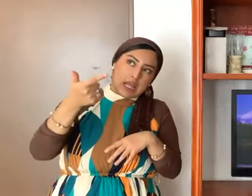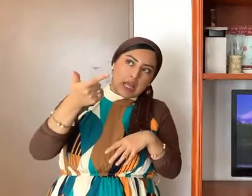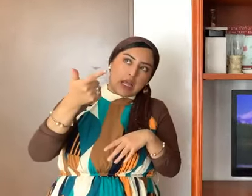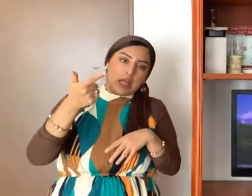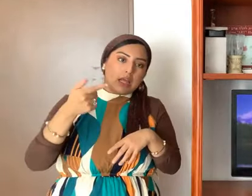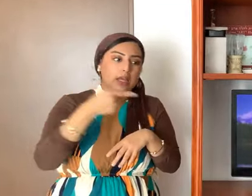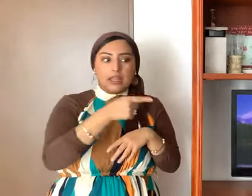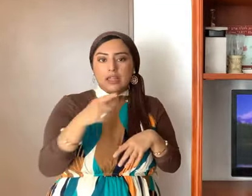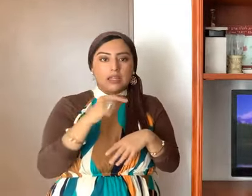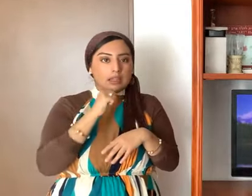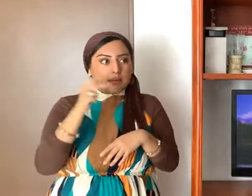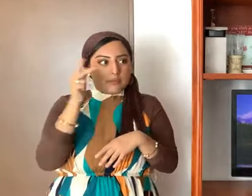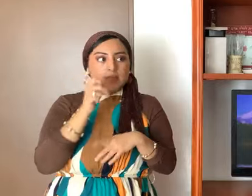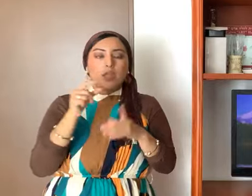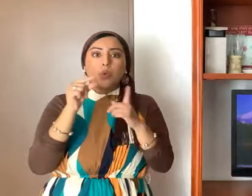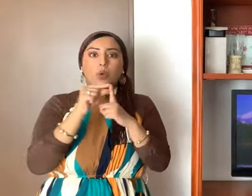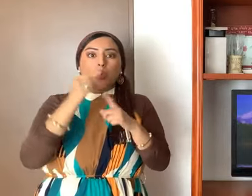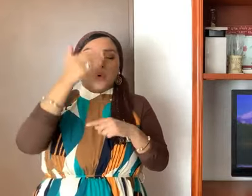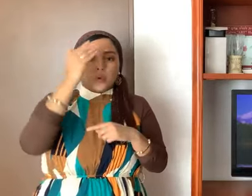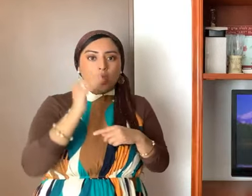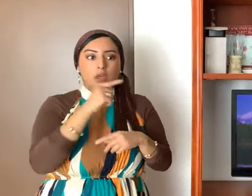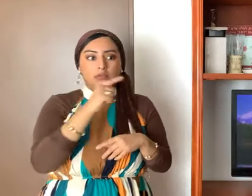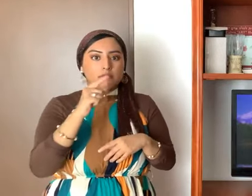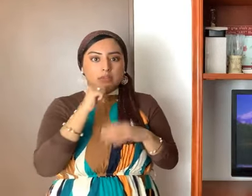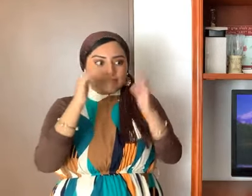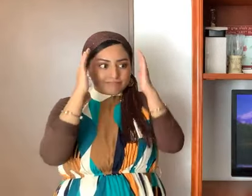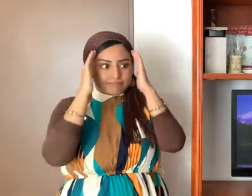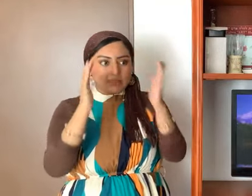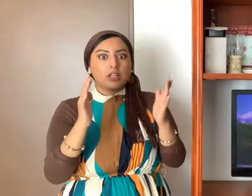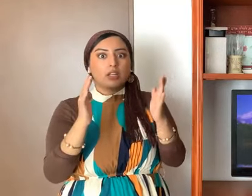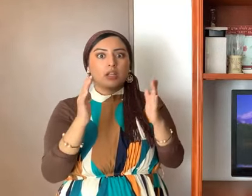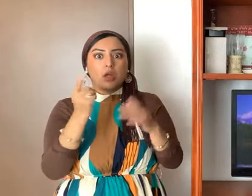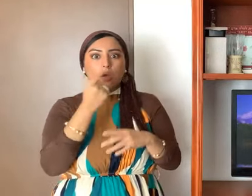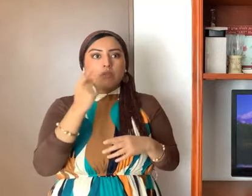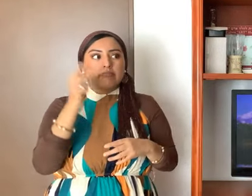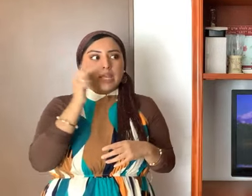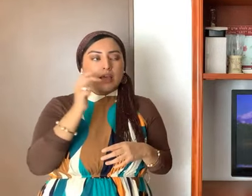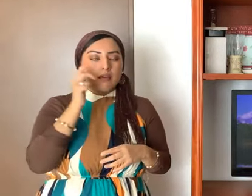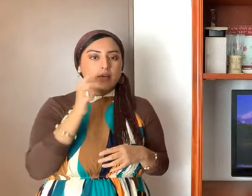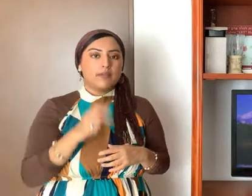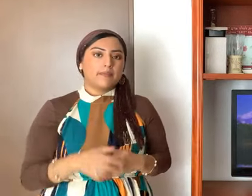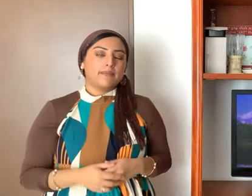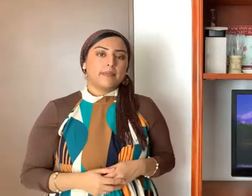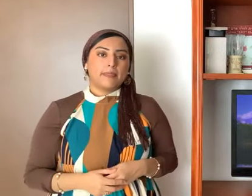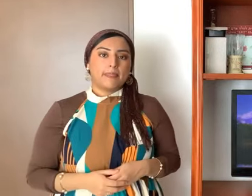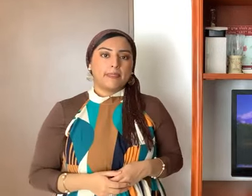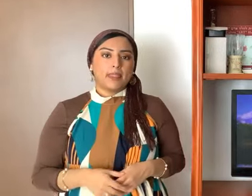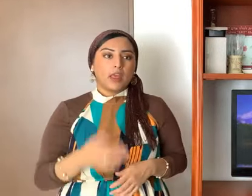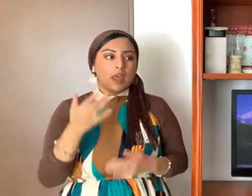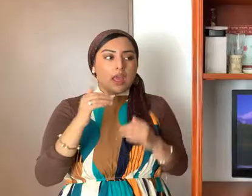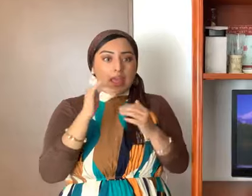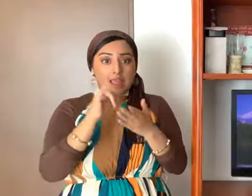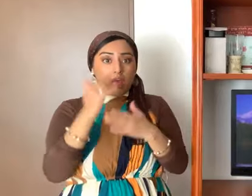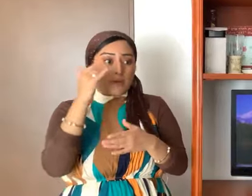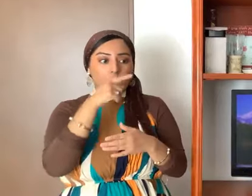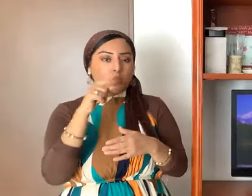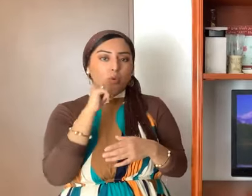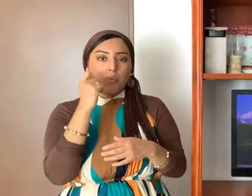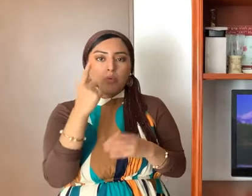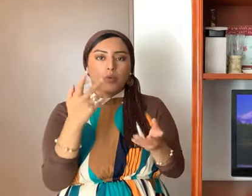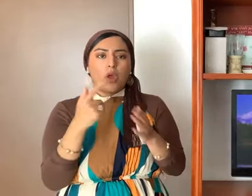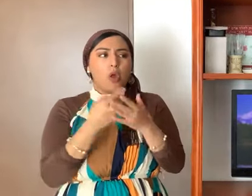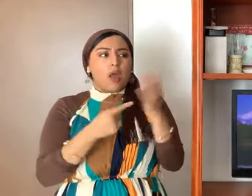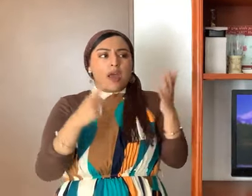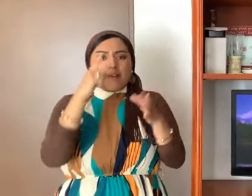no oyen la palabra del Eterno. No escuchan la palabra del Eterno, solo la oyen. Por eso no entienden. ¿Qué